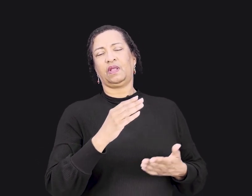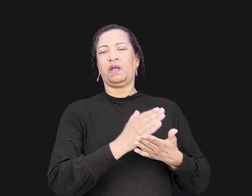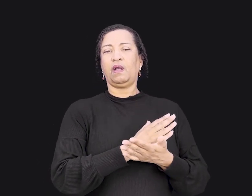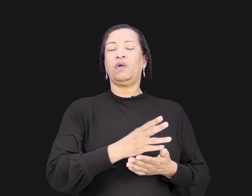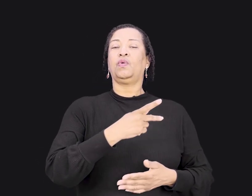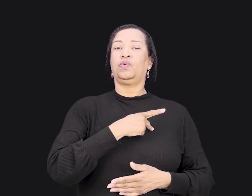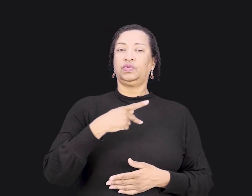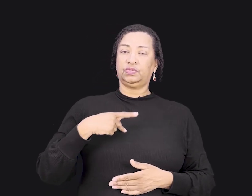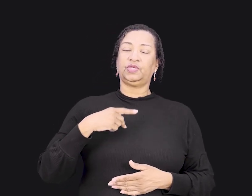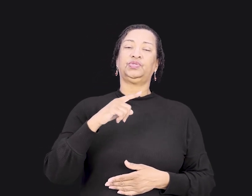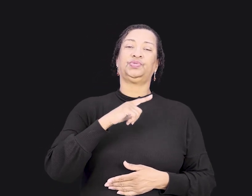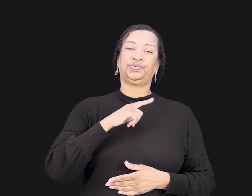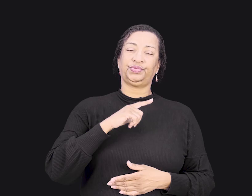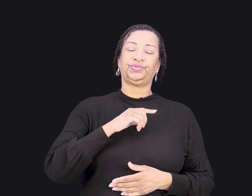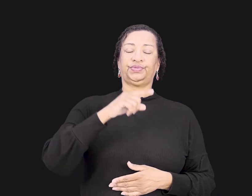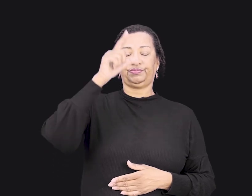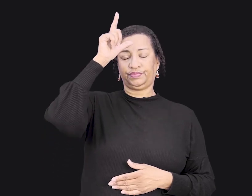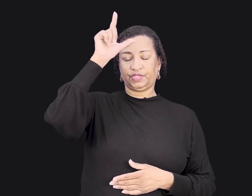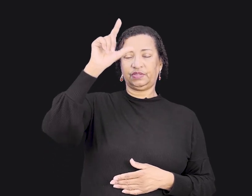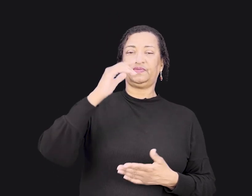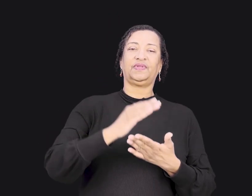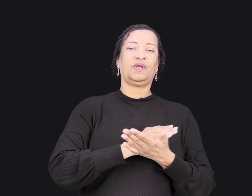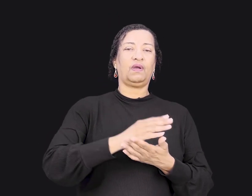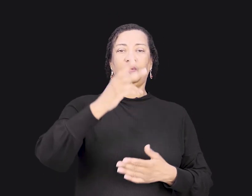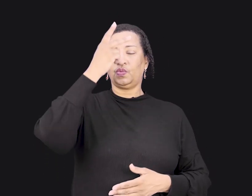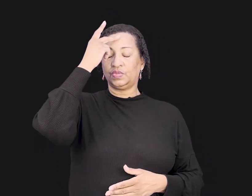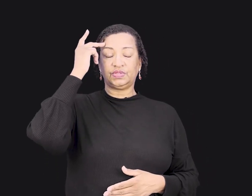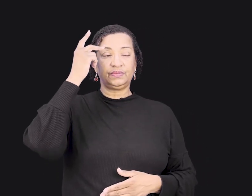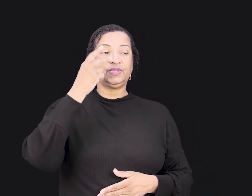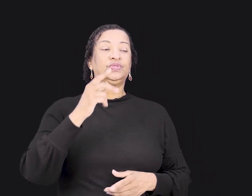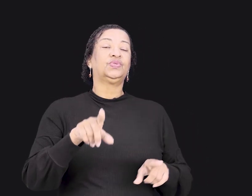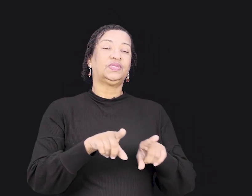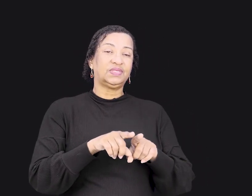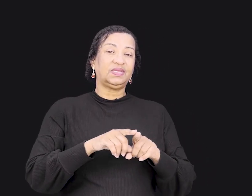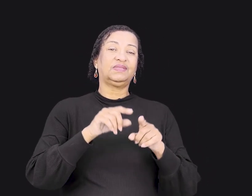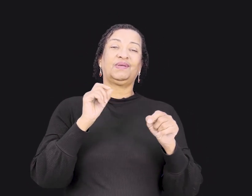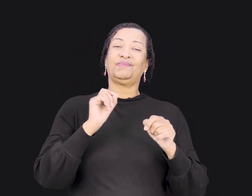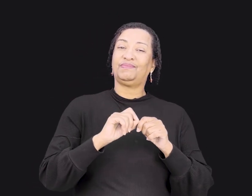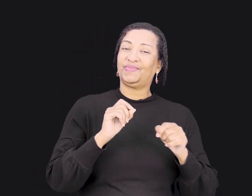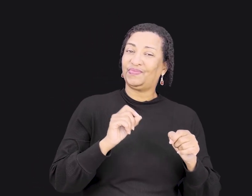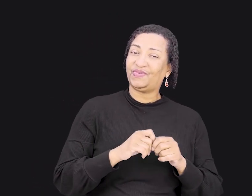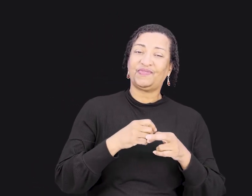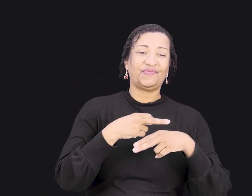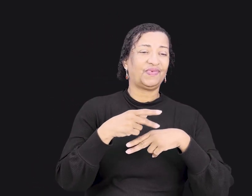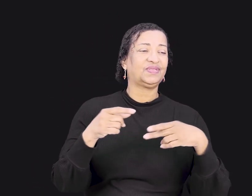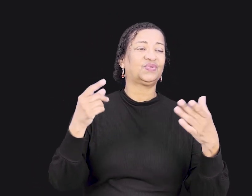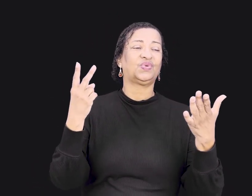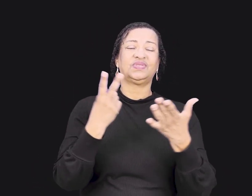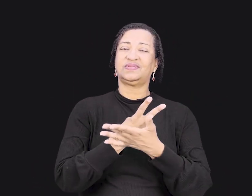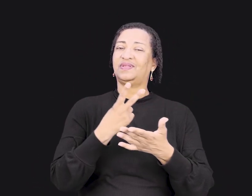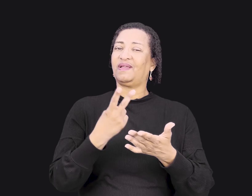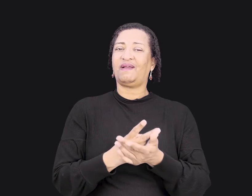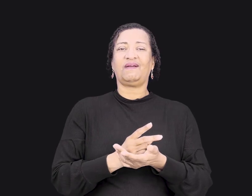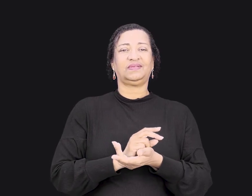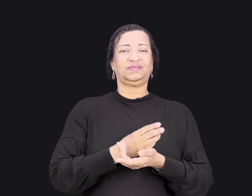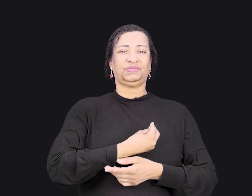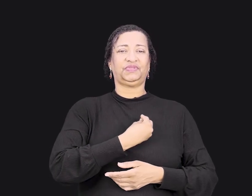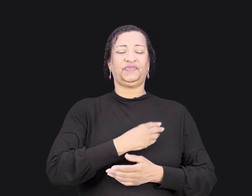têm na liderança da igreja algumas pessoas que quase os deixam loucos e que trazem o caos para suas vidas e a vida da igreja. Saber